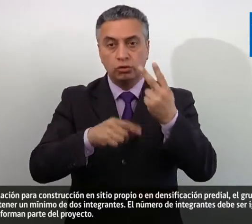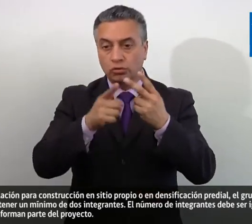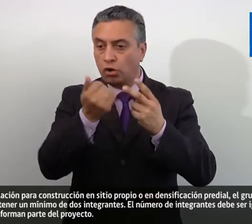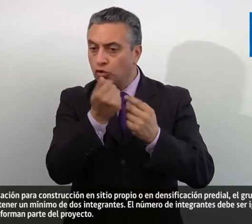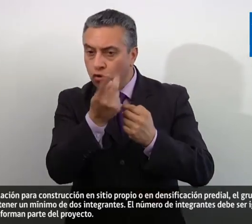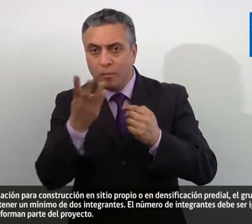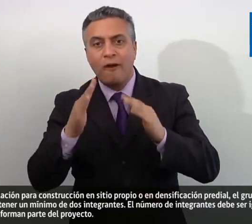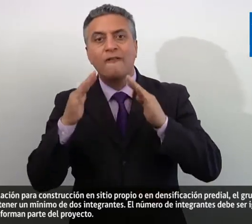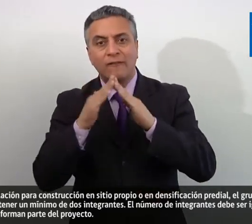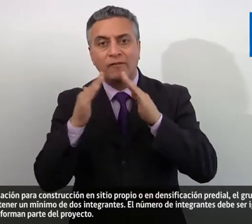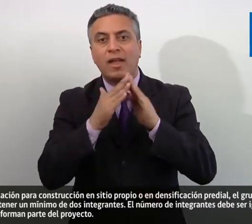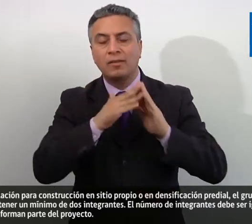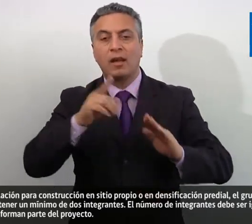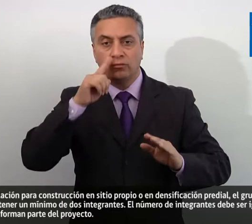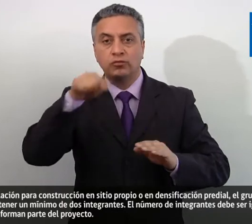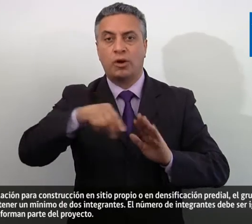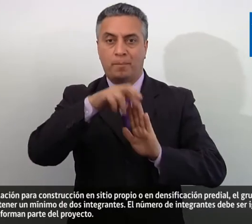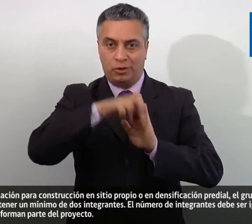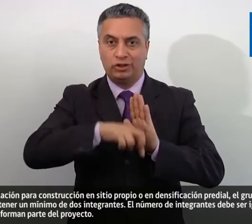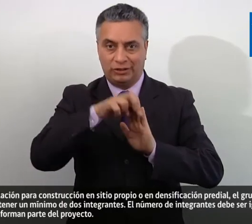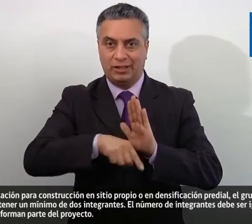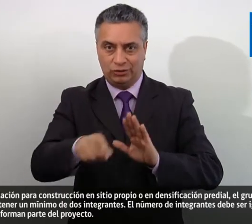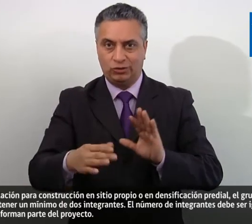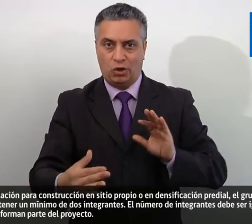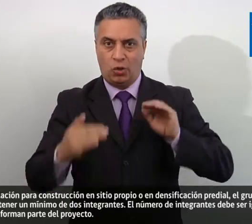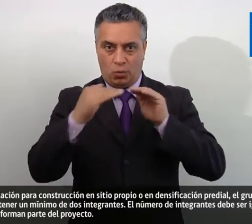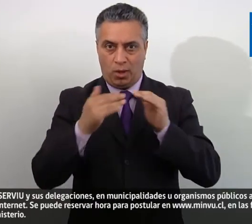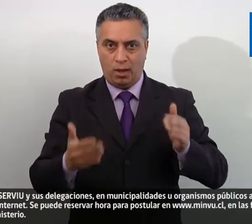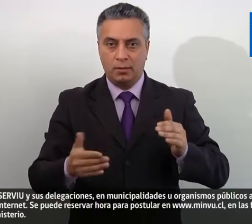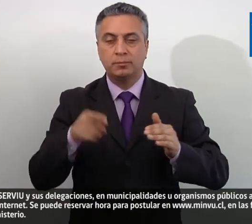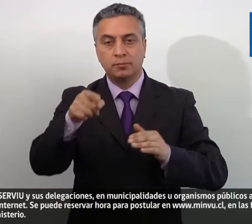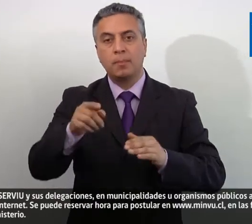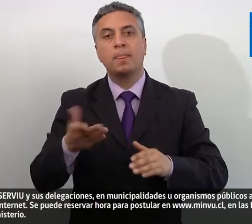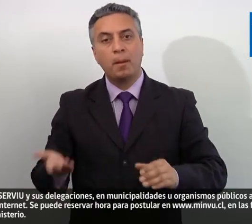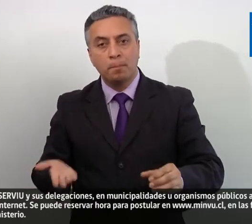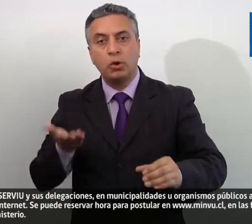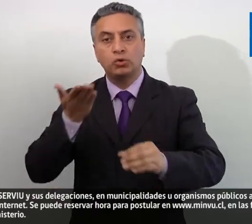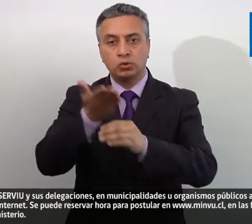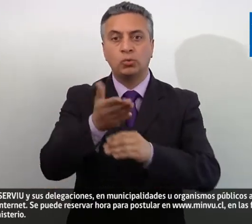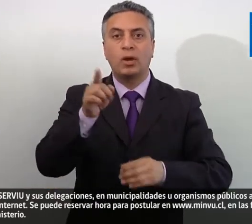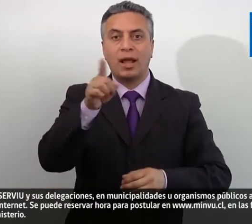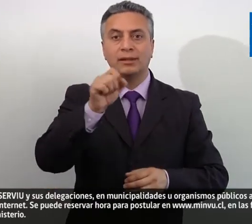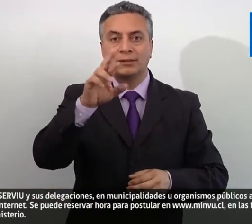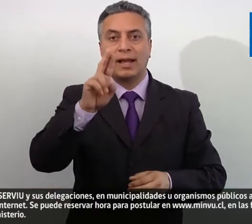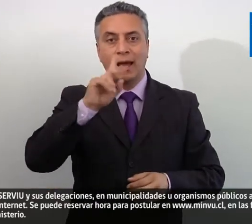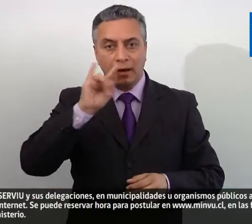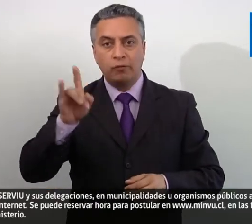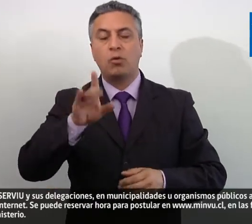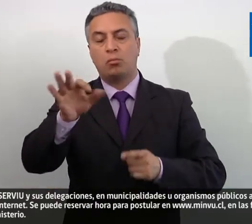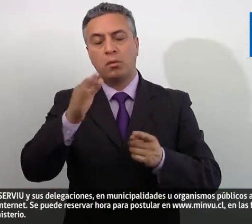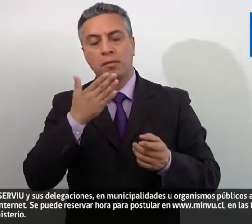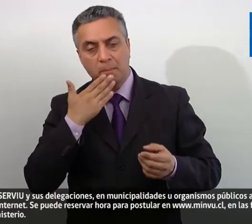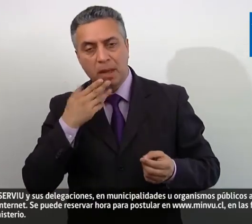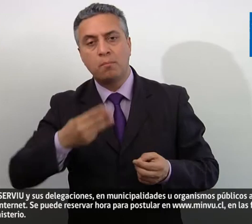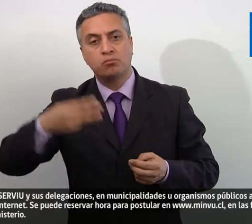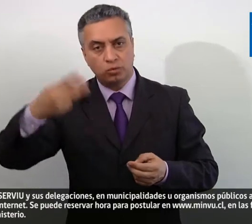número de viviendas que forman parte del proyecto. Se postula en el Serviu y sus delegaciones, en municipalidades u